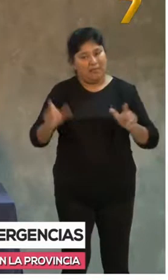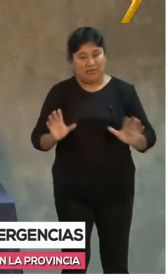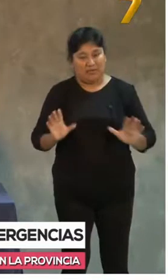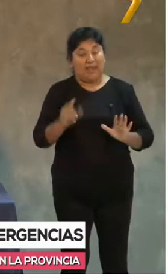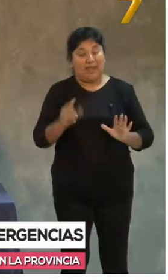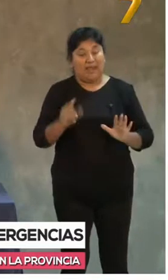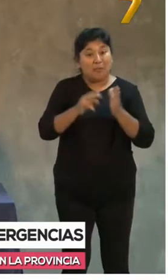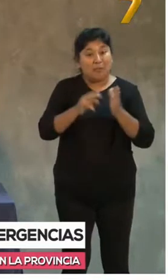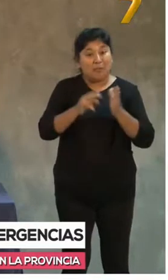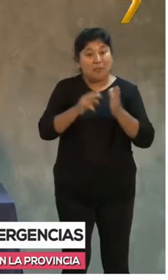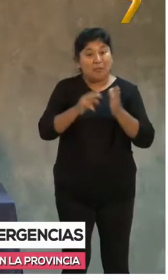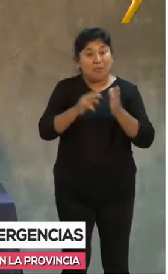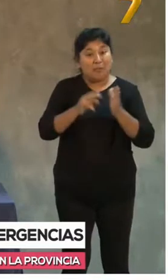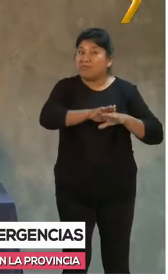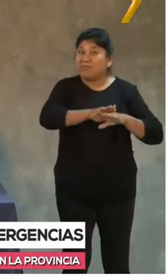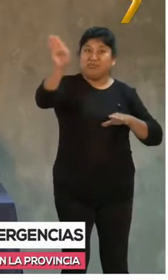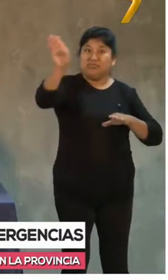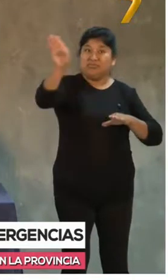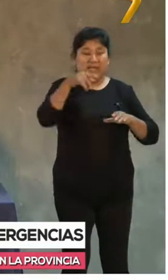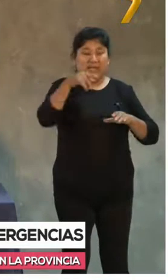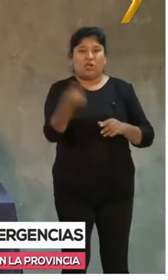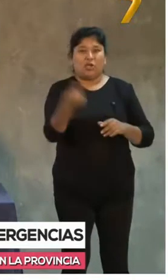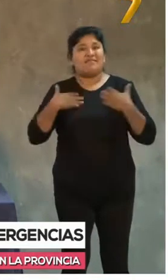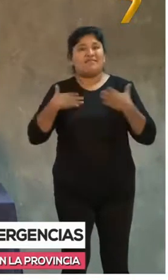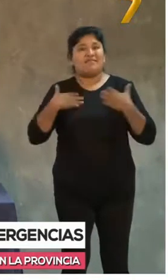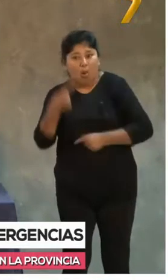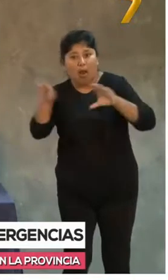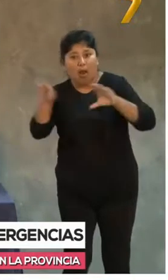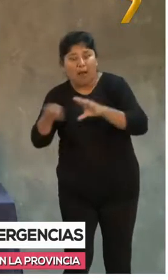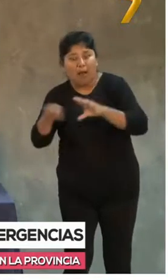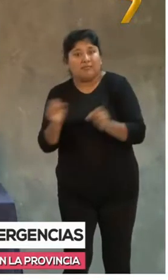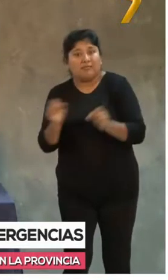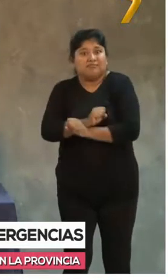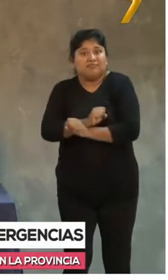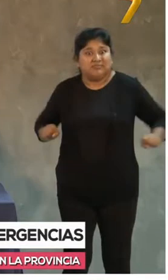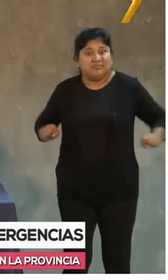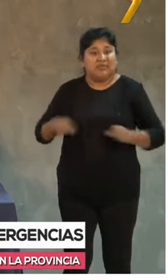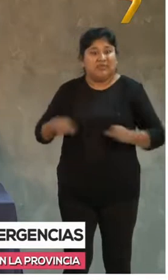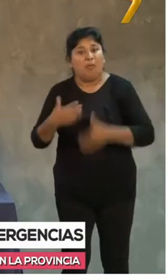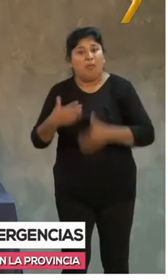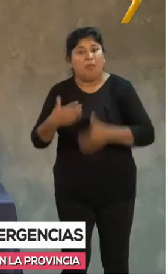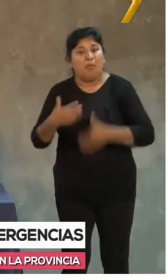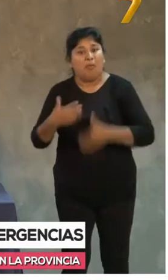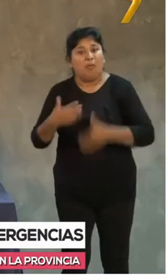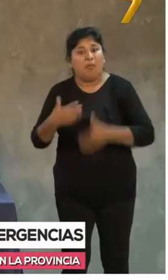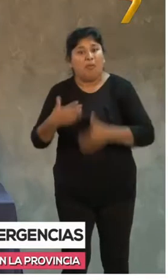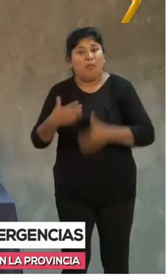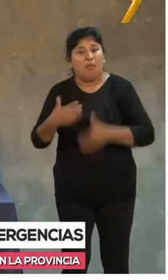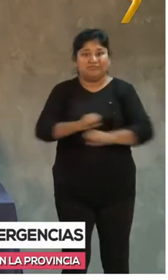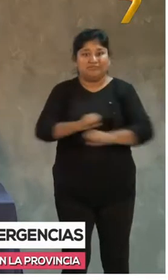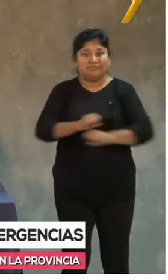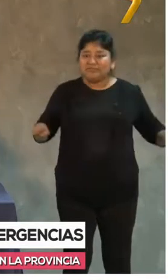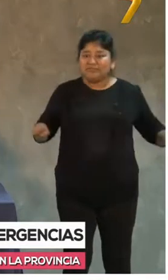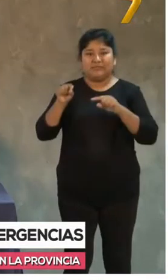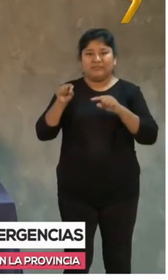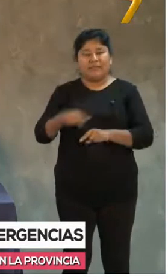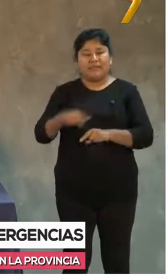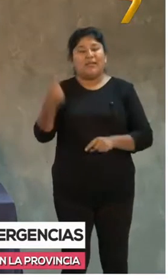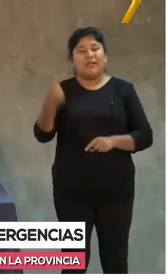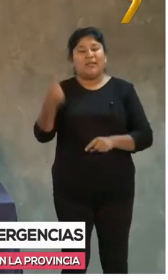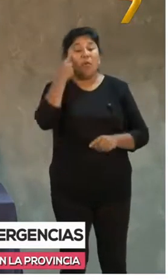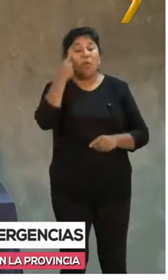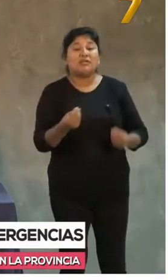colapsar los sistemas sanitarios. Por esa razón nosotros estamos en esta preparación, en este sentido de lo que tiene que ver con el sistema de